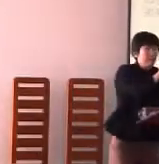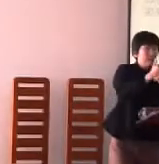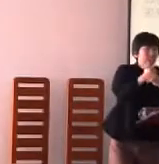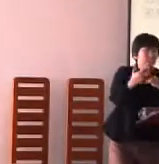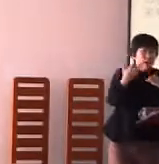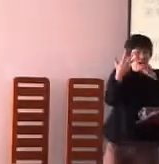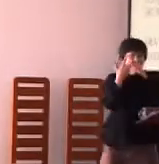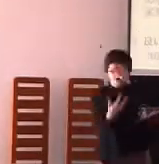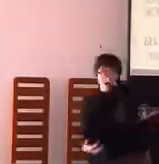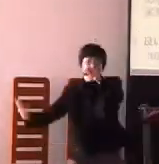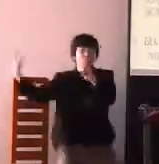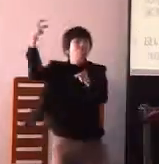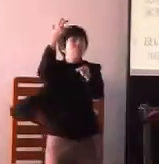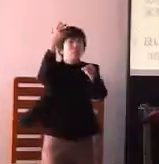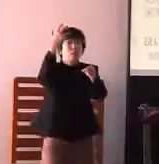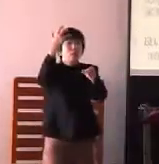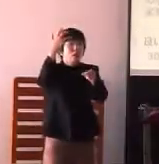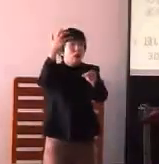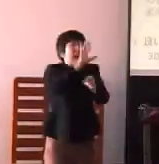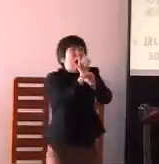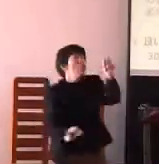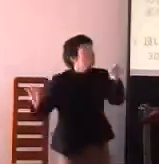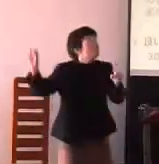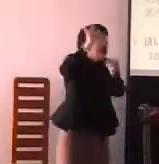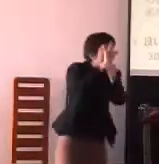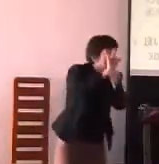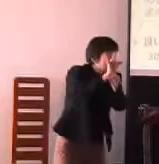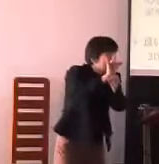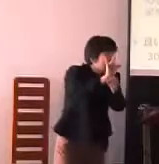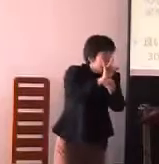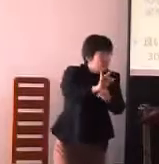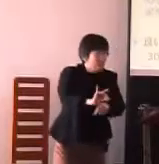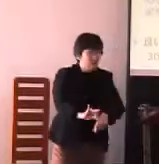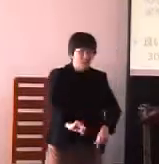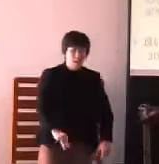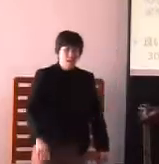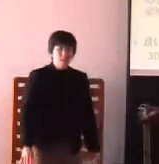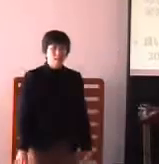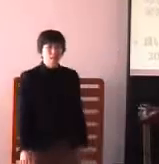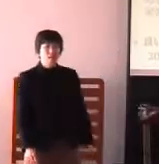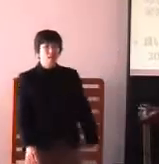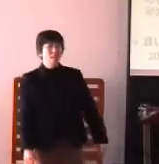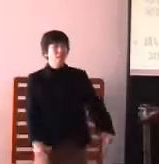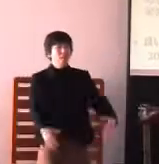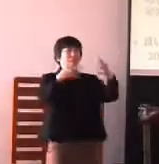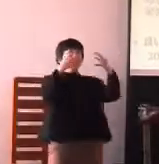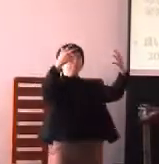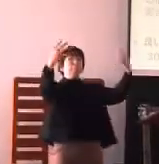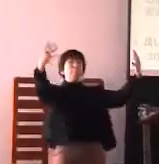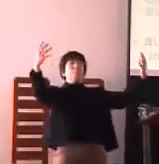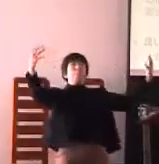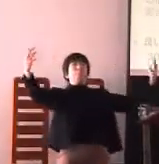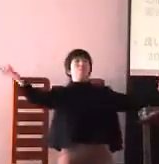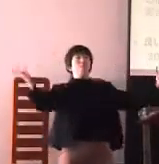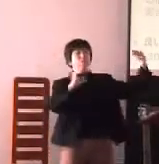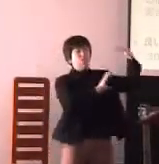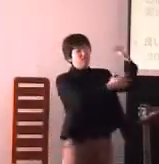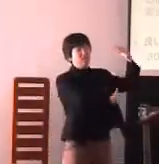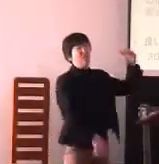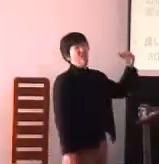わります喜びが満たされて祝福に満たされてもう本当にもうどうしようもないはあ